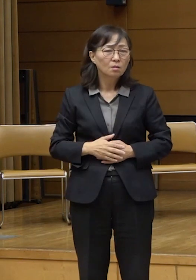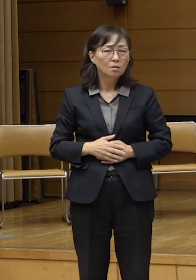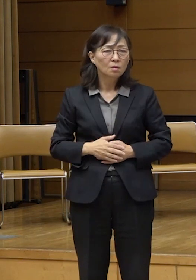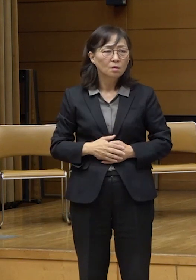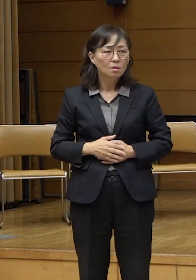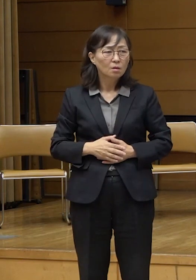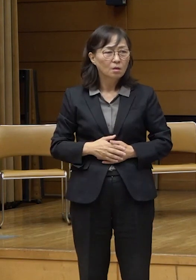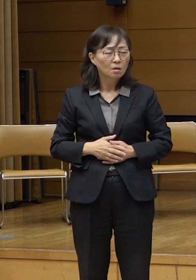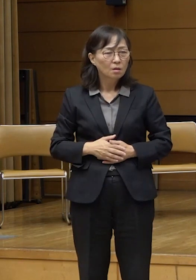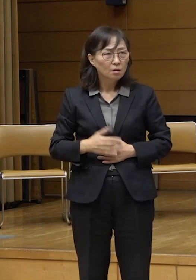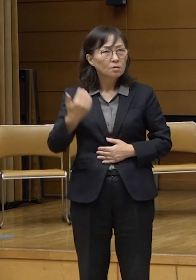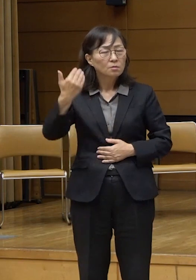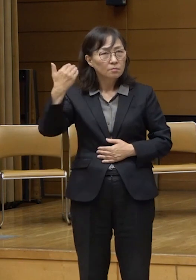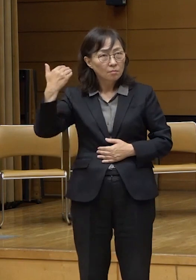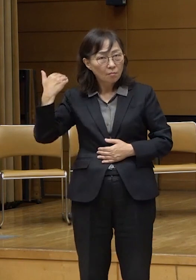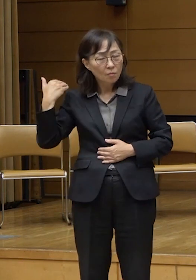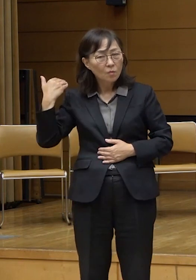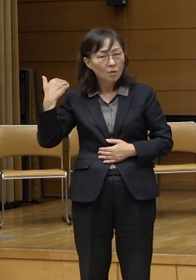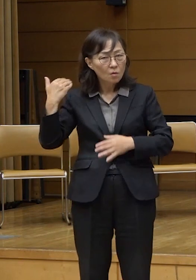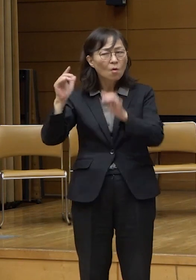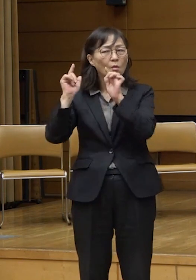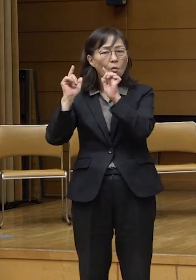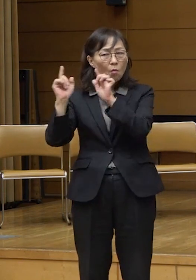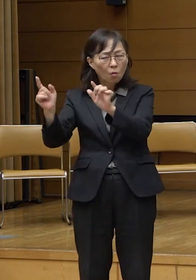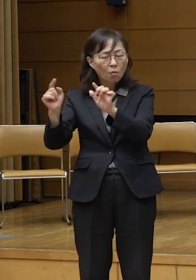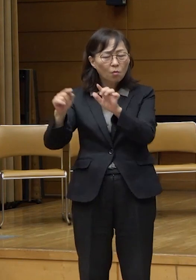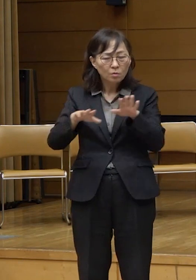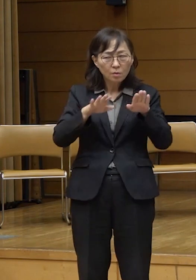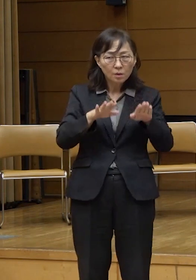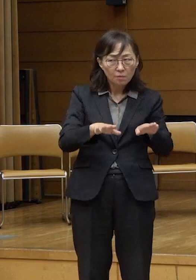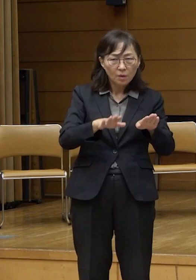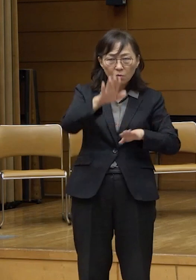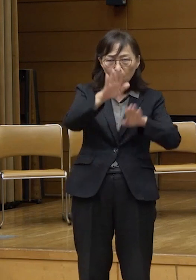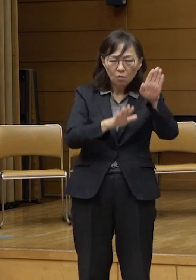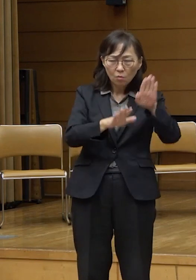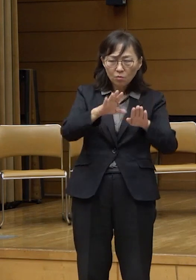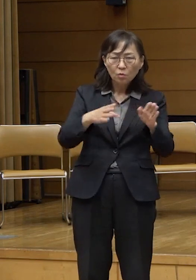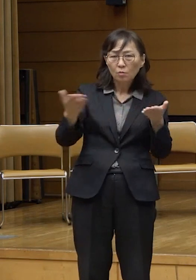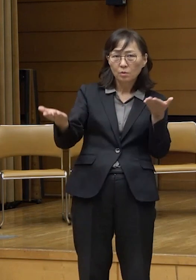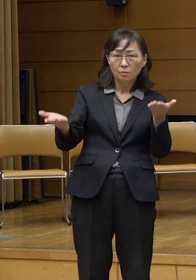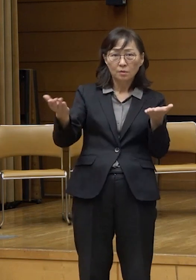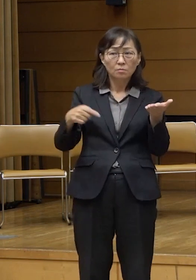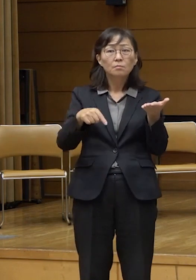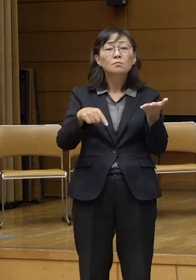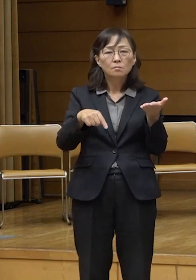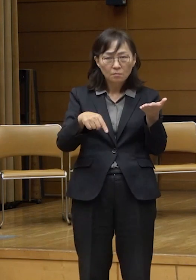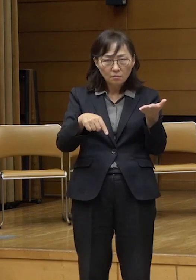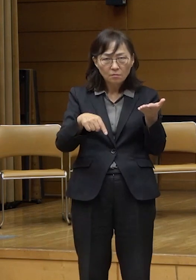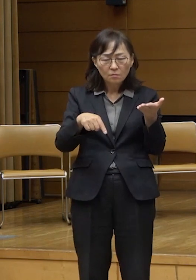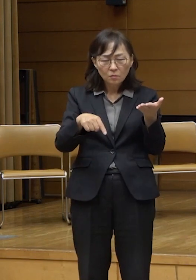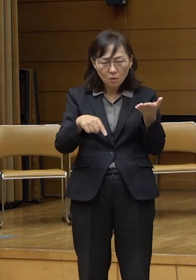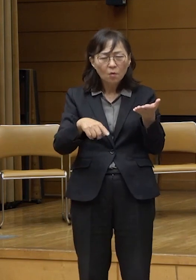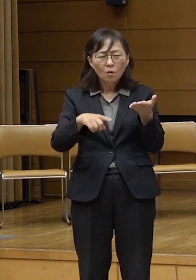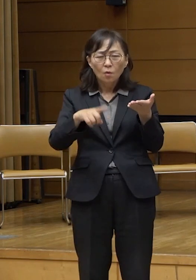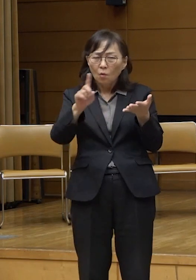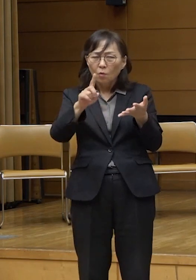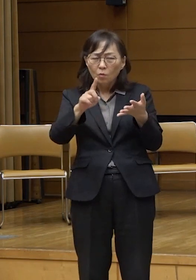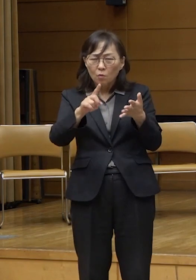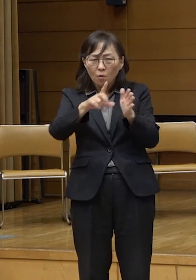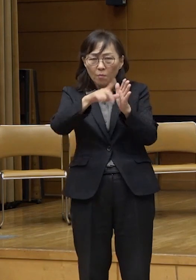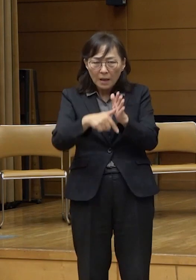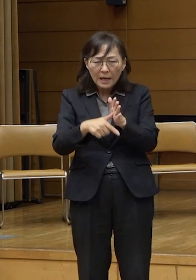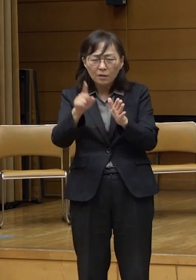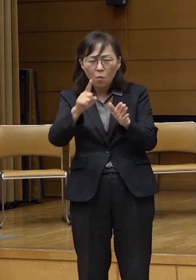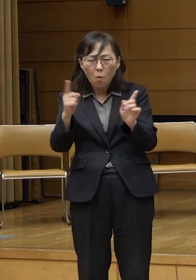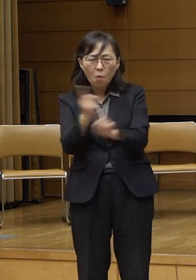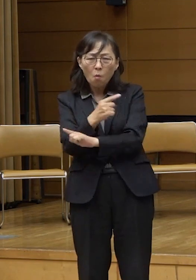全数報告だったときの定点からの報告と比較をしてみてですね、傾向が取れるということが分かっているので、微増であること